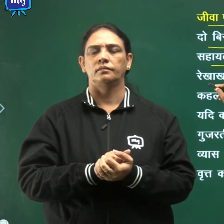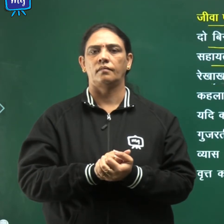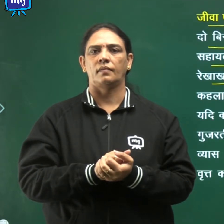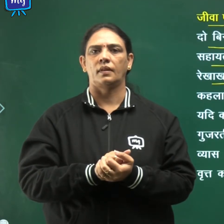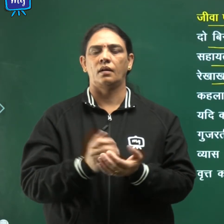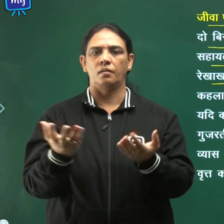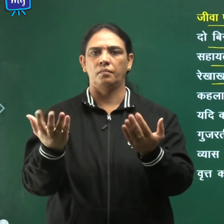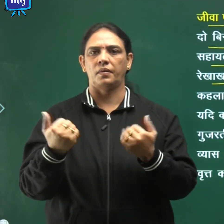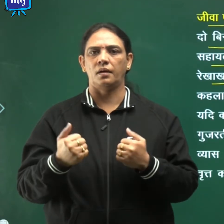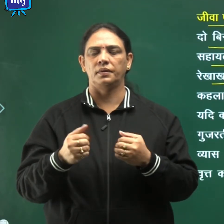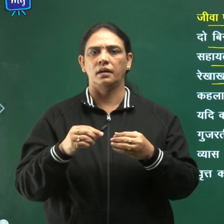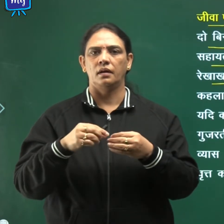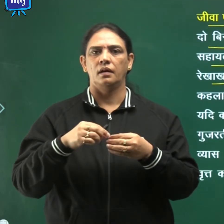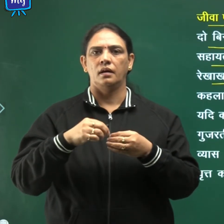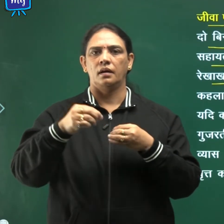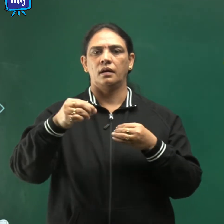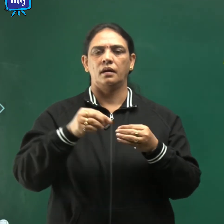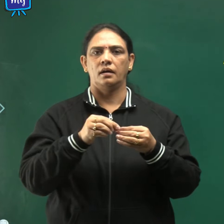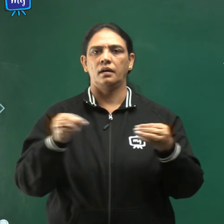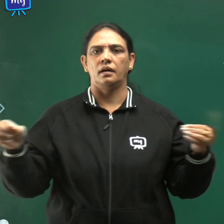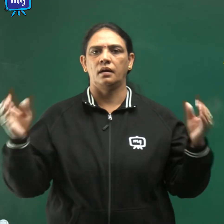प्राप्त रेखाखंड